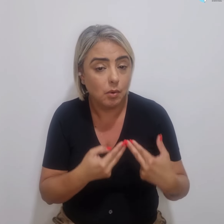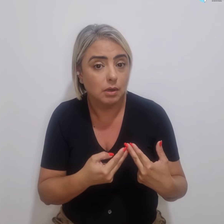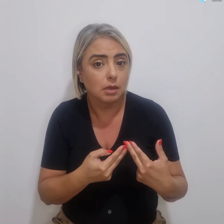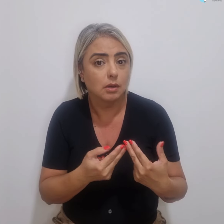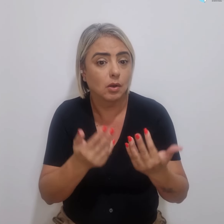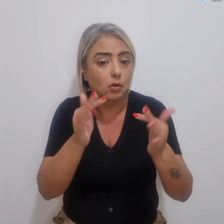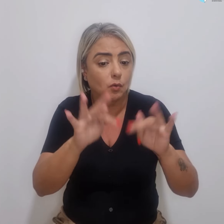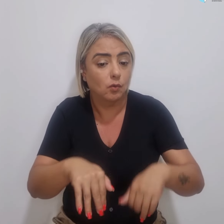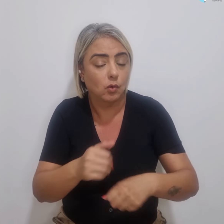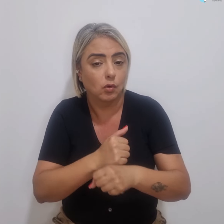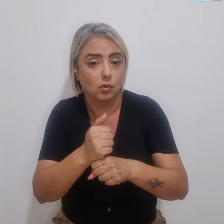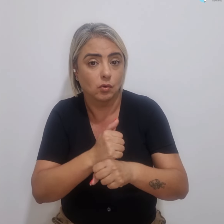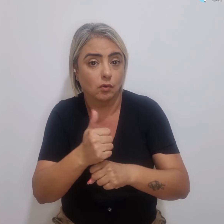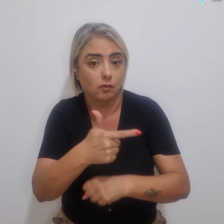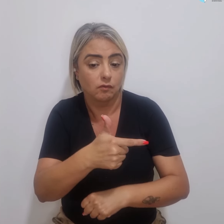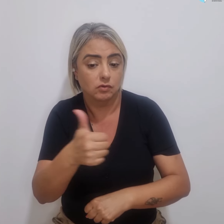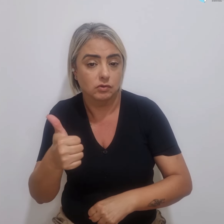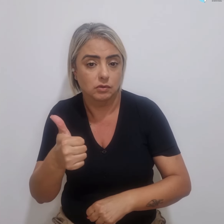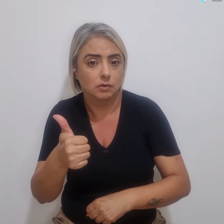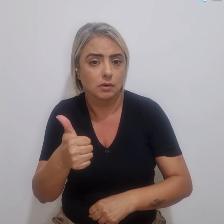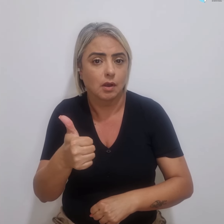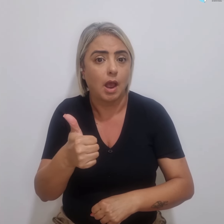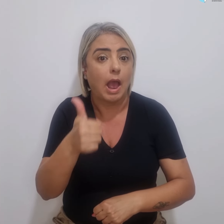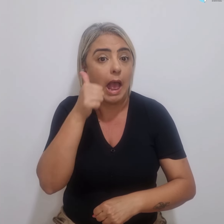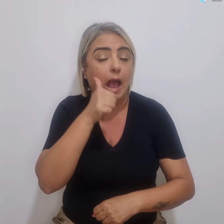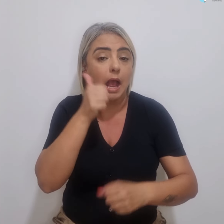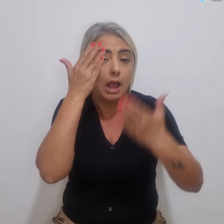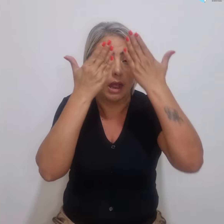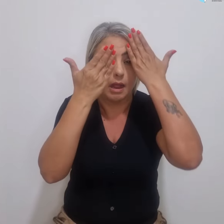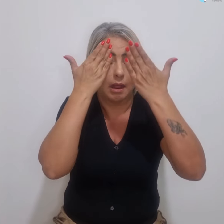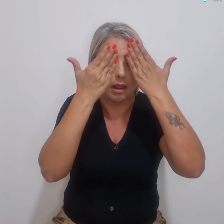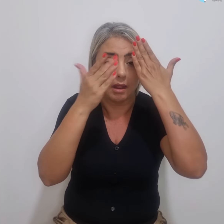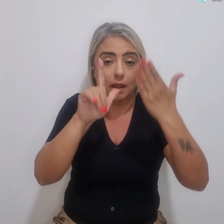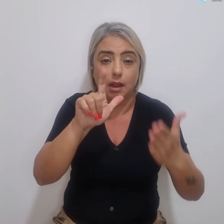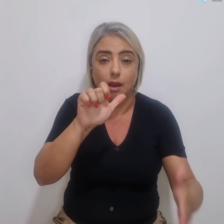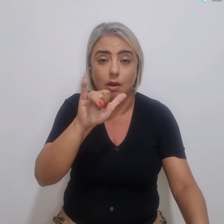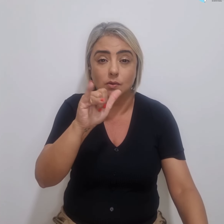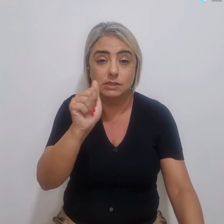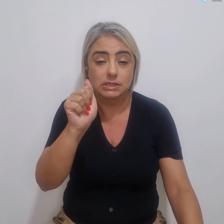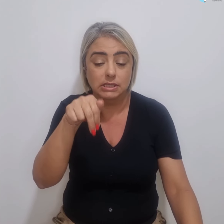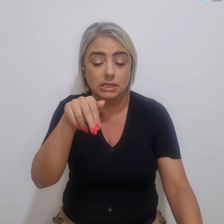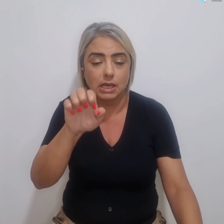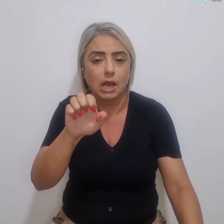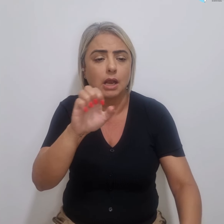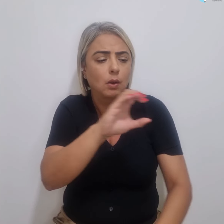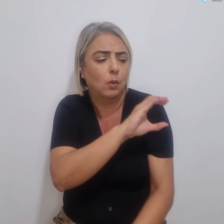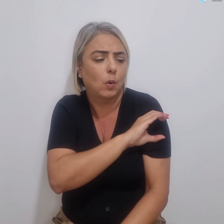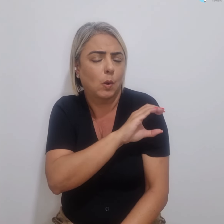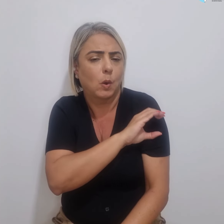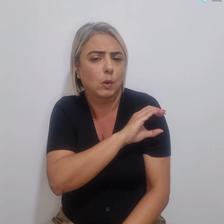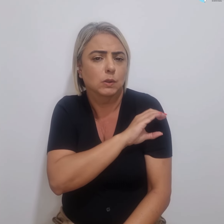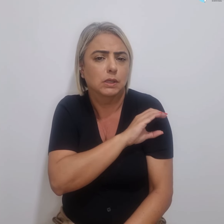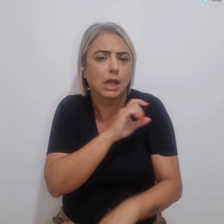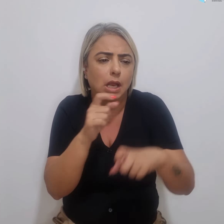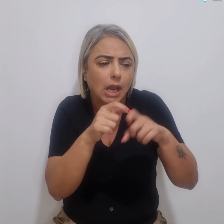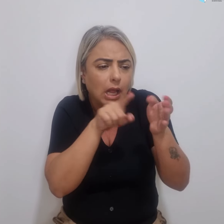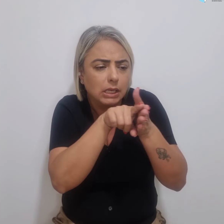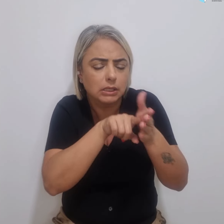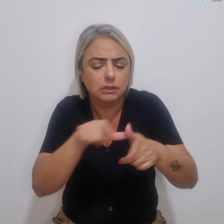de 2021, a psicóloga Luciane Koziks, que coordena a Clínica do Trabalho do Simpro,